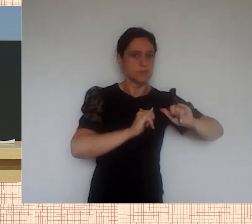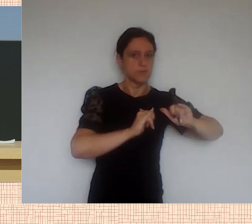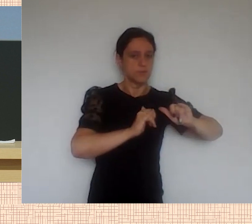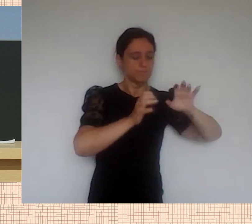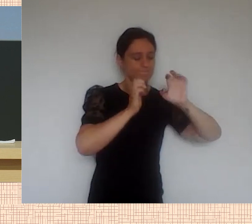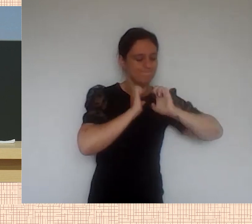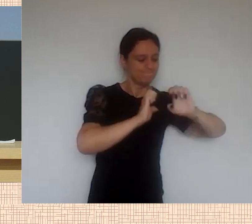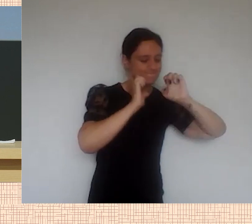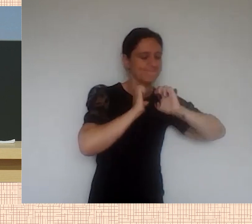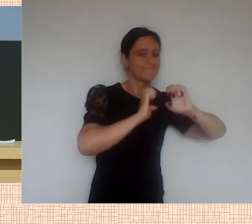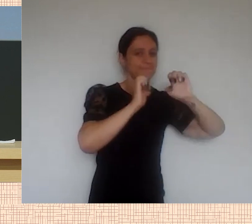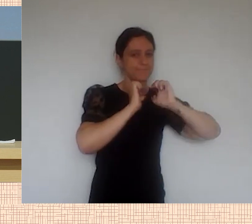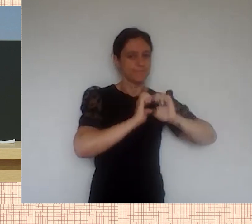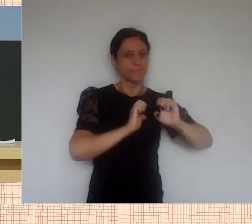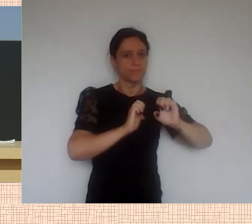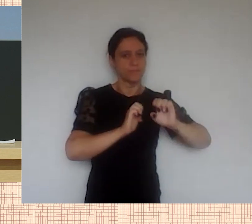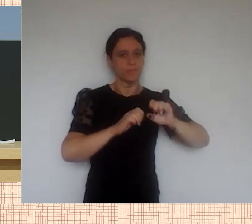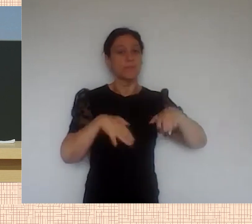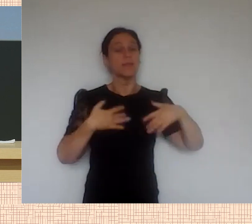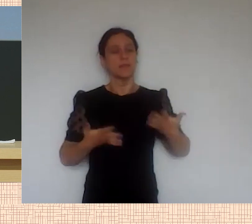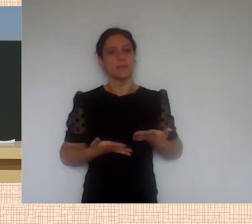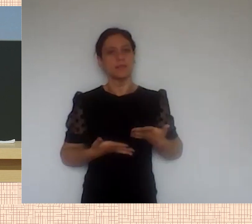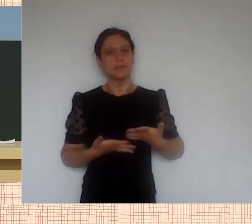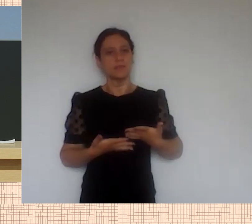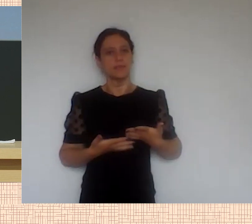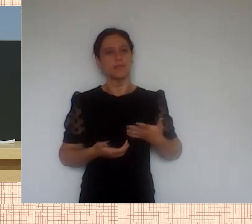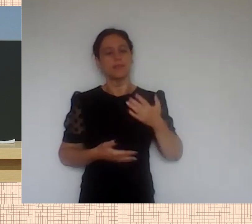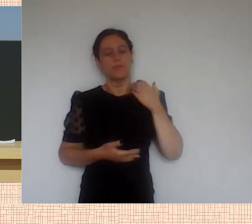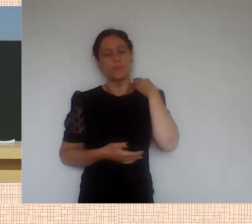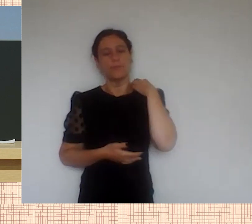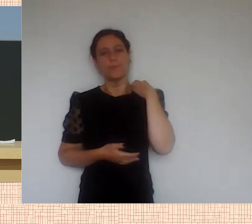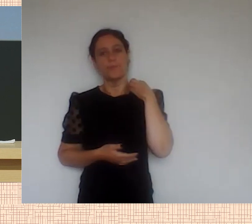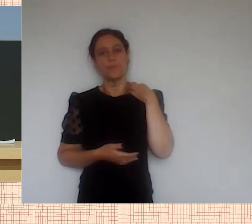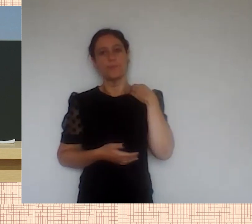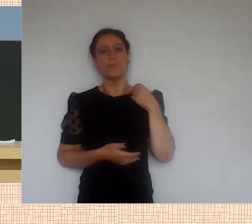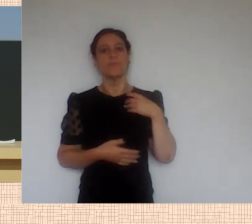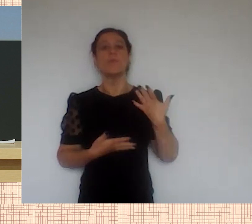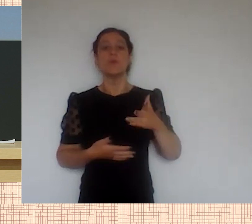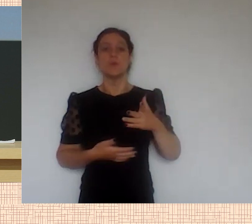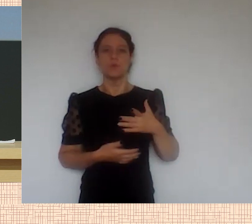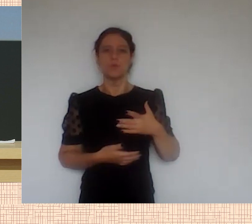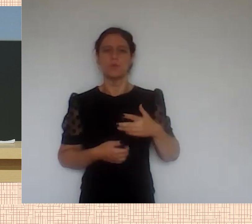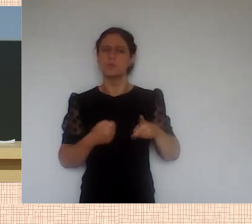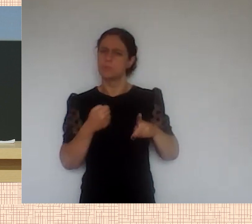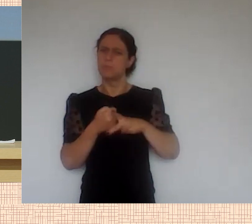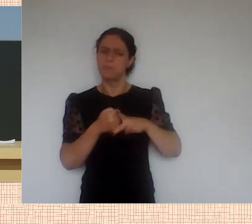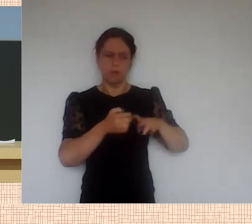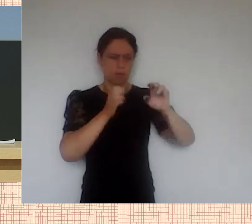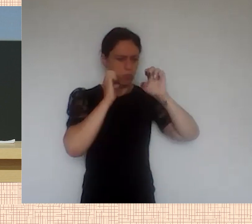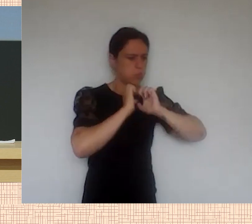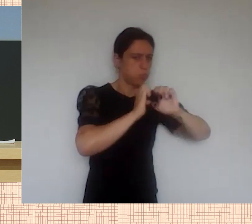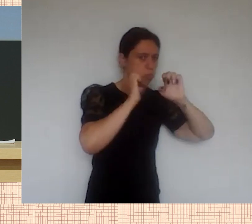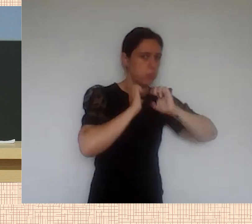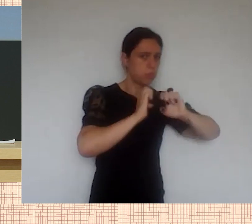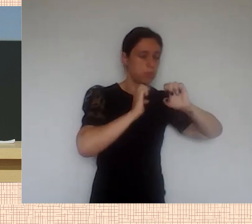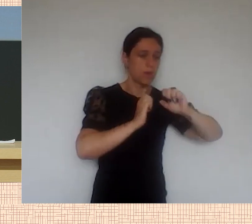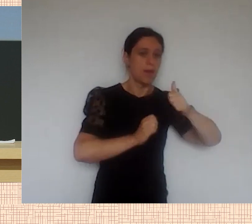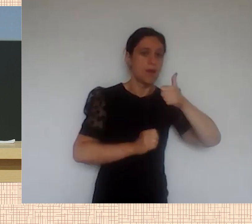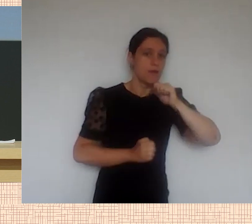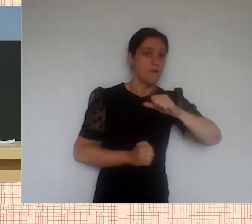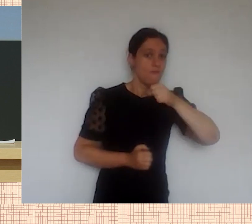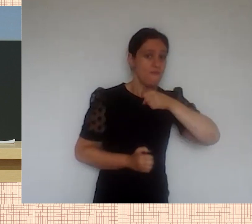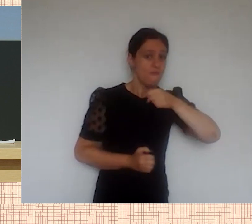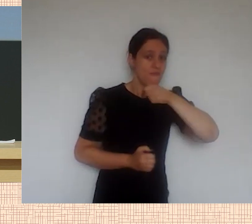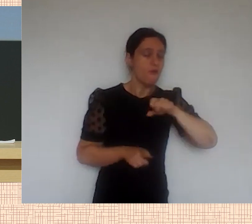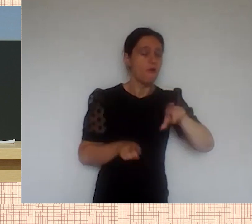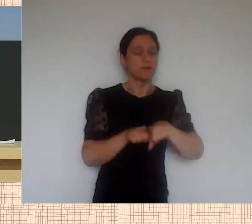nessa pregação do Evangelho a Lloyd e Eunice foram convertidas, tá?